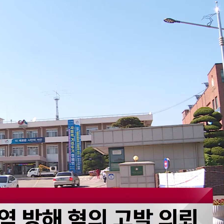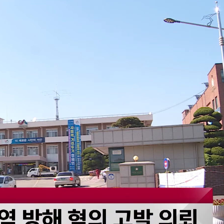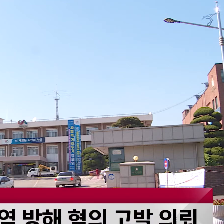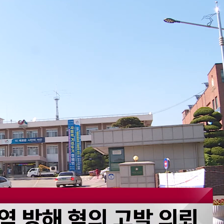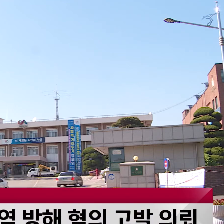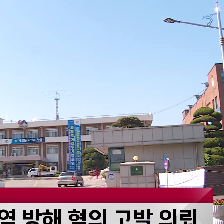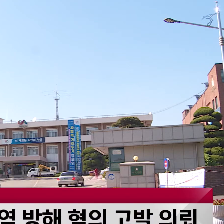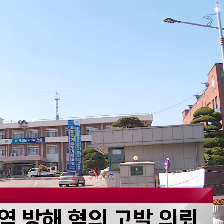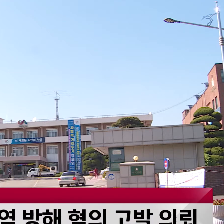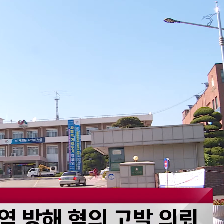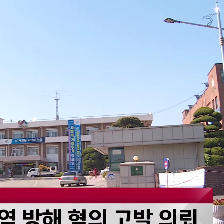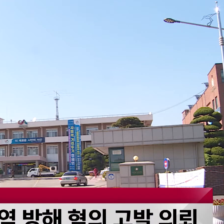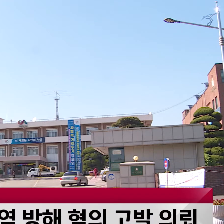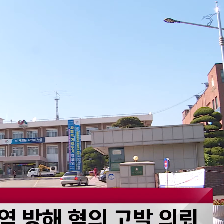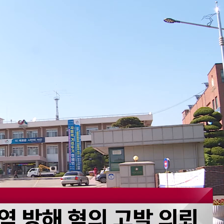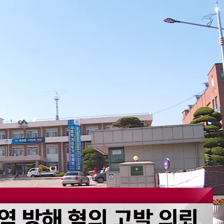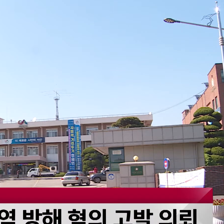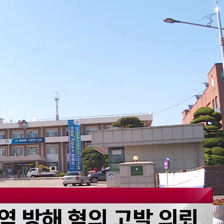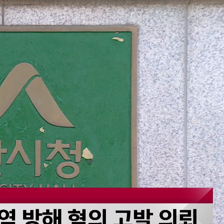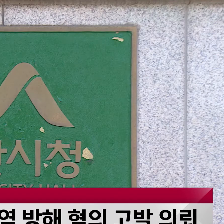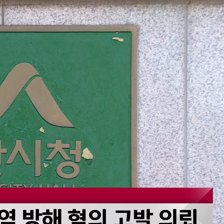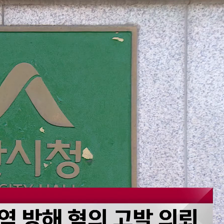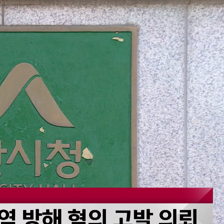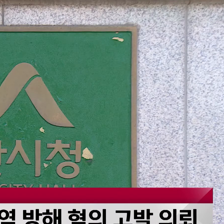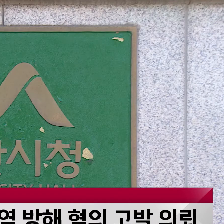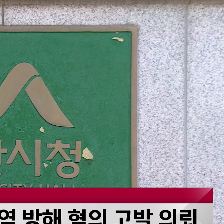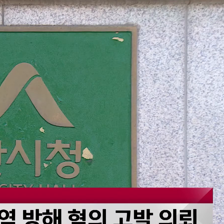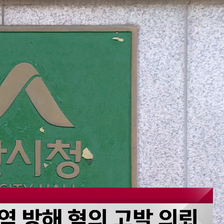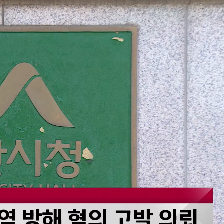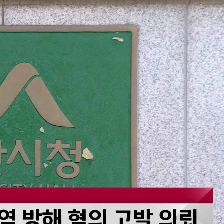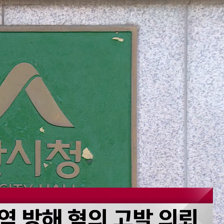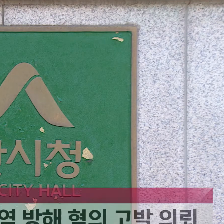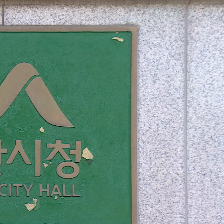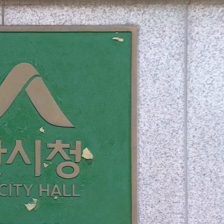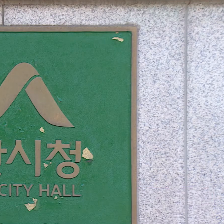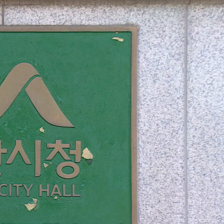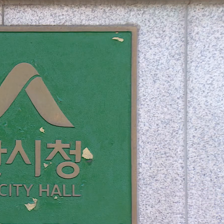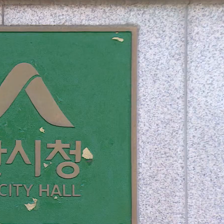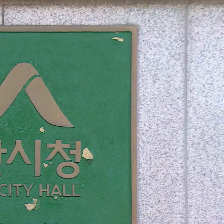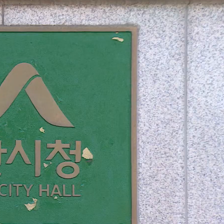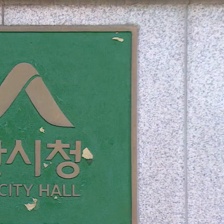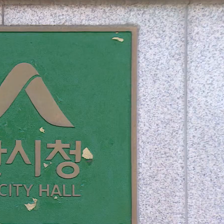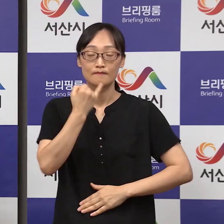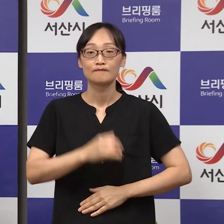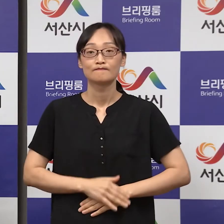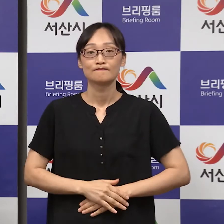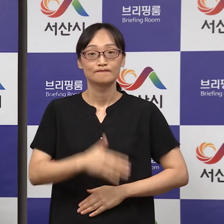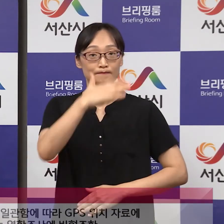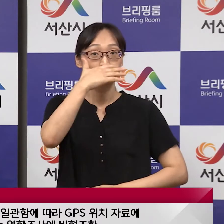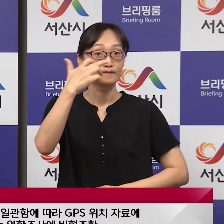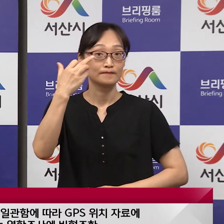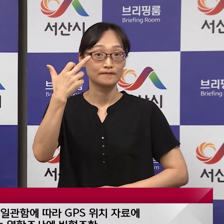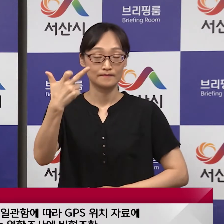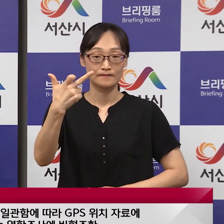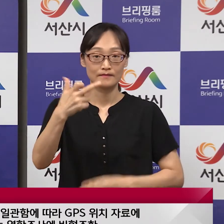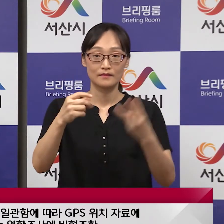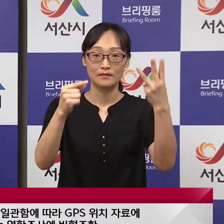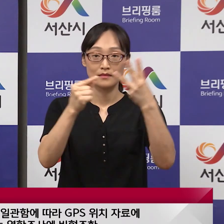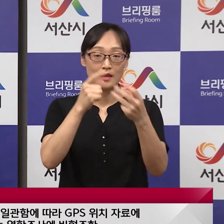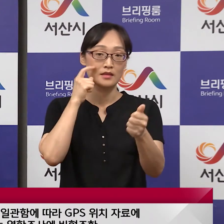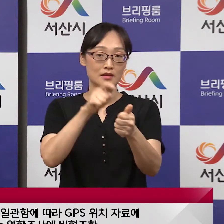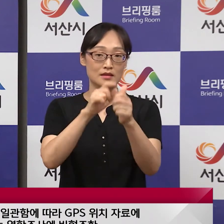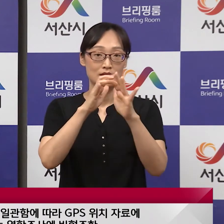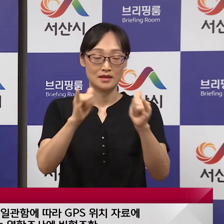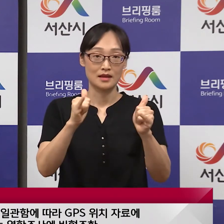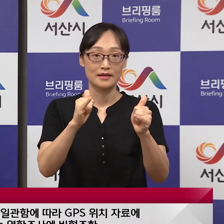A씨를 방역 방해 혐의로 관할 지자체인 예산군에 고발을 의뢰했습니다. 예산 3번 확진자는